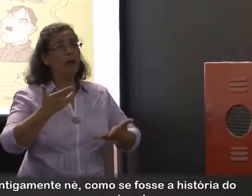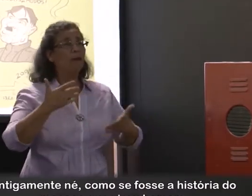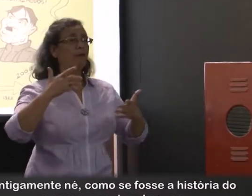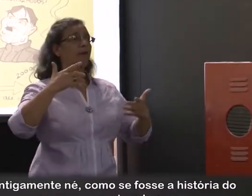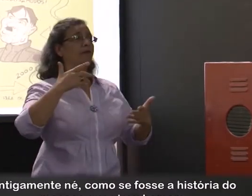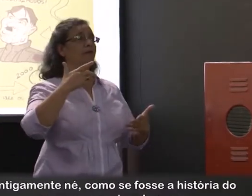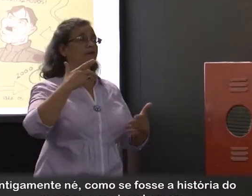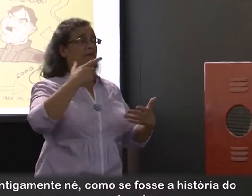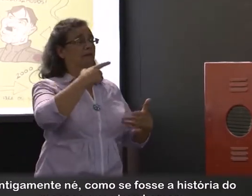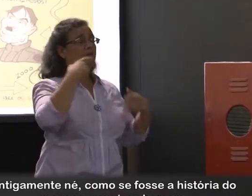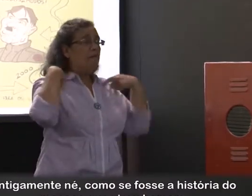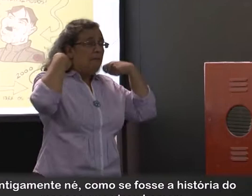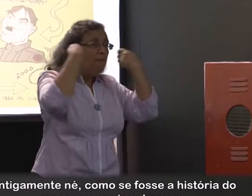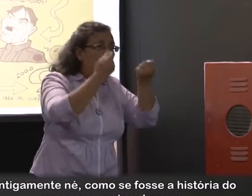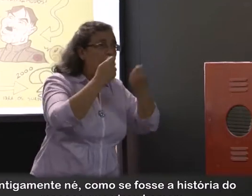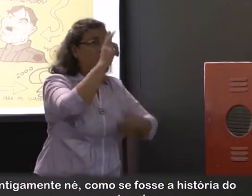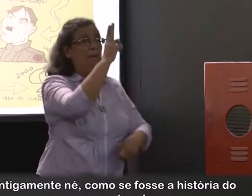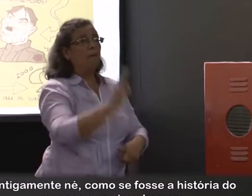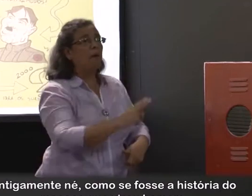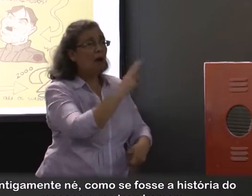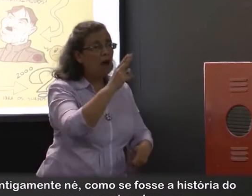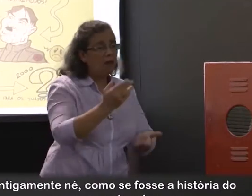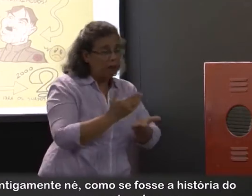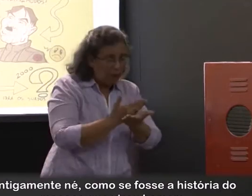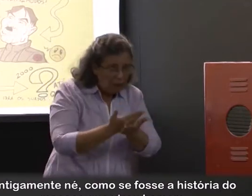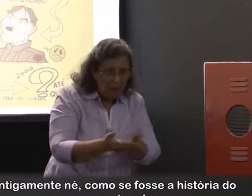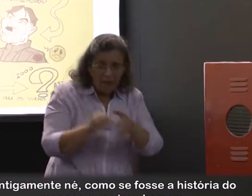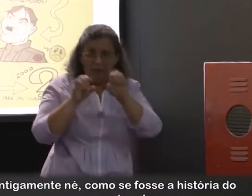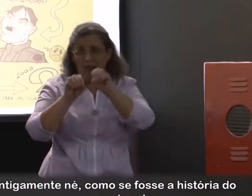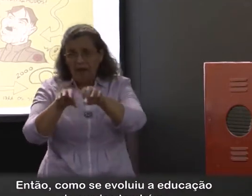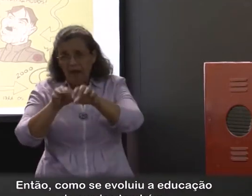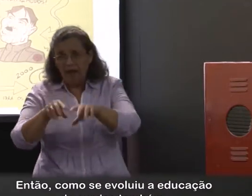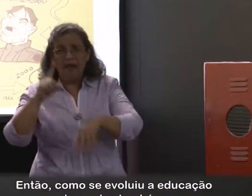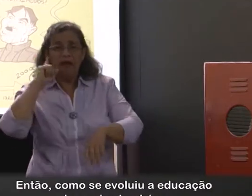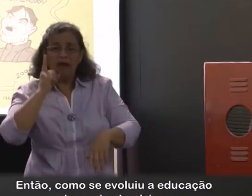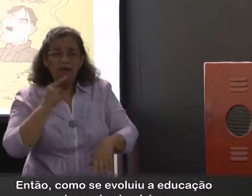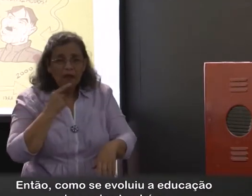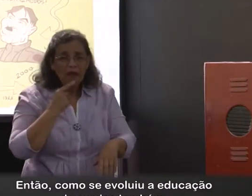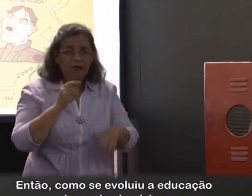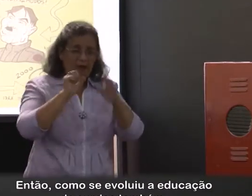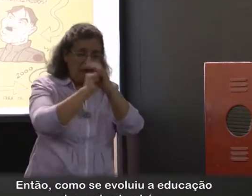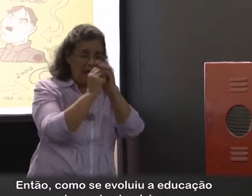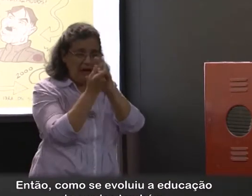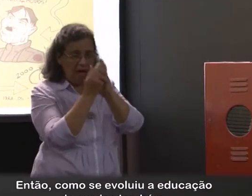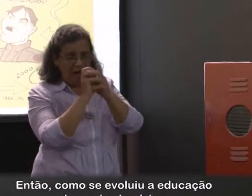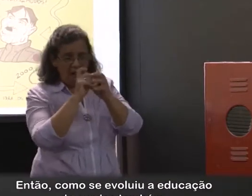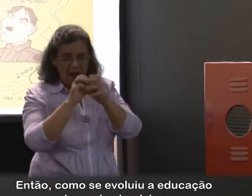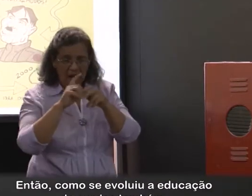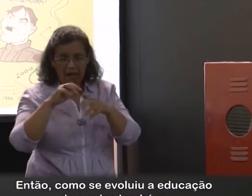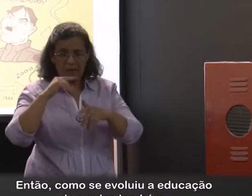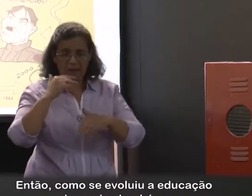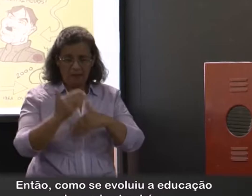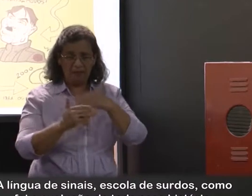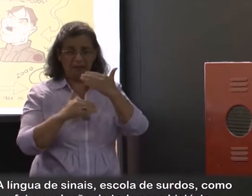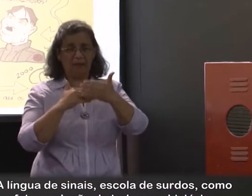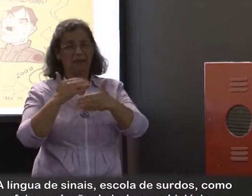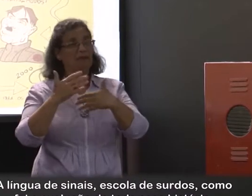né, como se fosse a evolução, né, a história do macaco que virou homem. Então, como se evoluiu a educação de surdos também, né, a língua